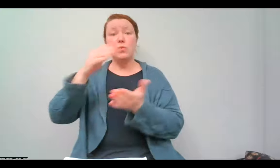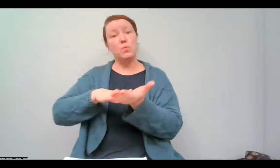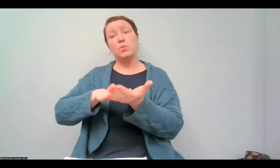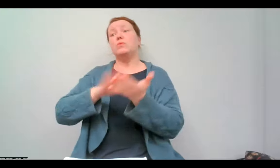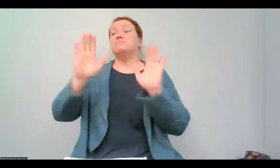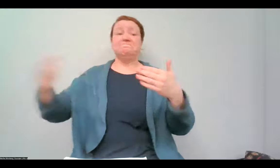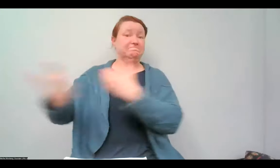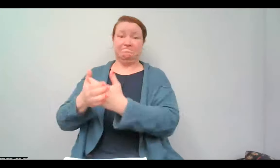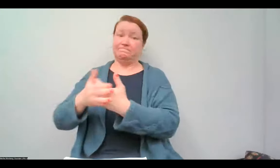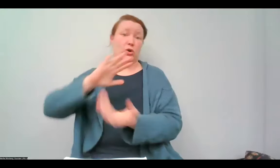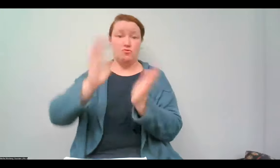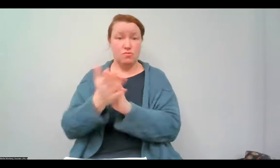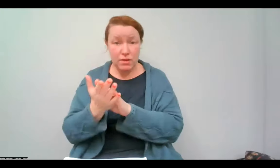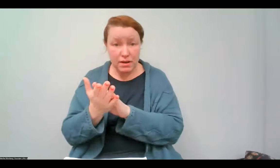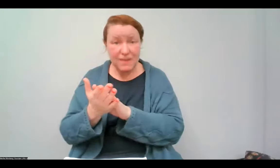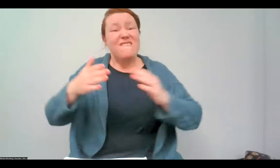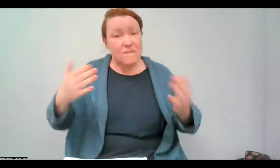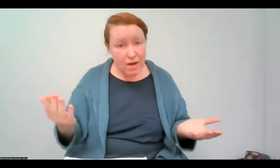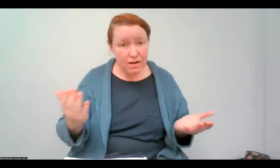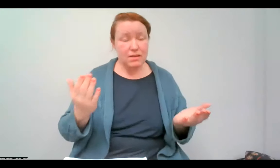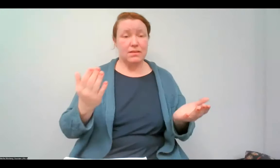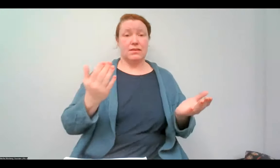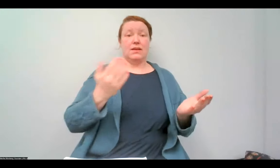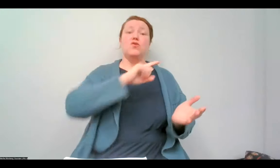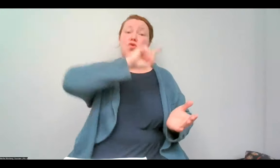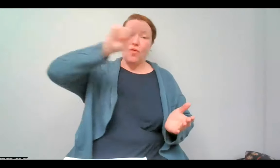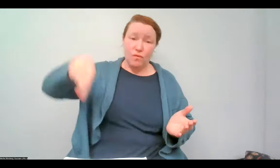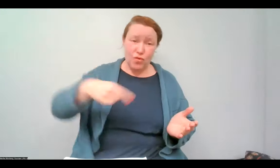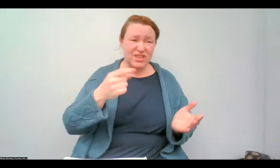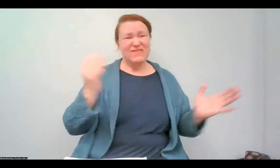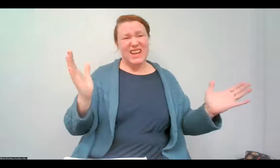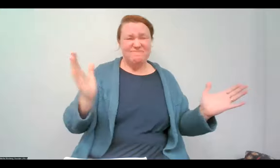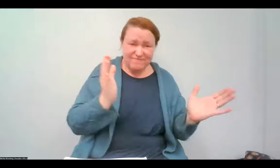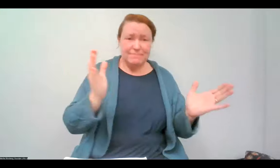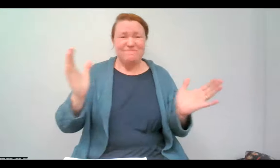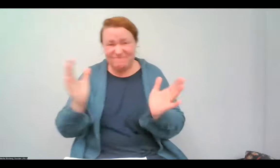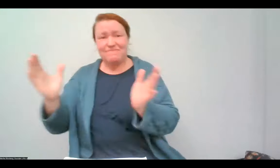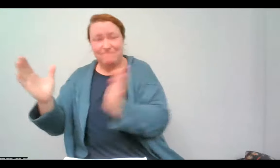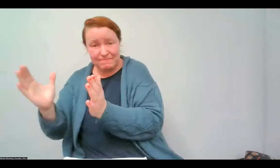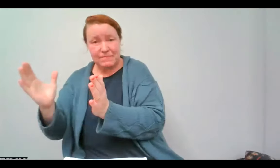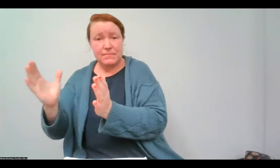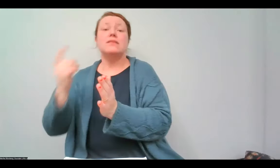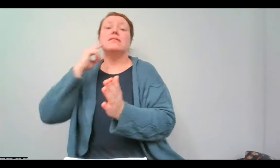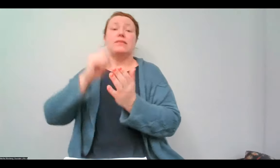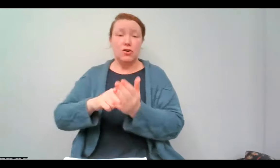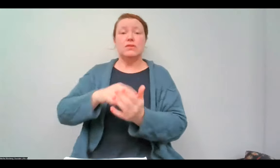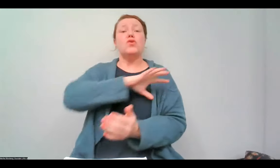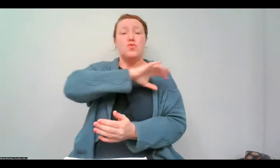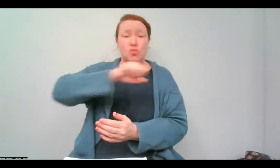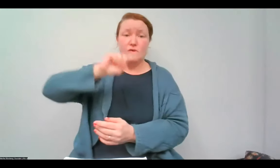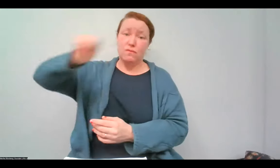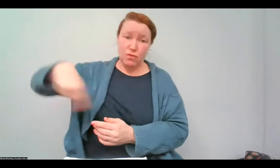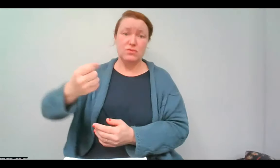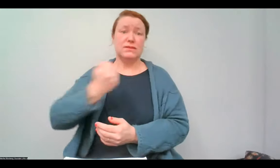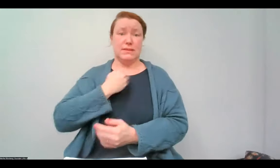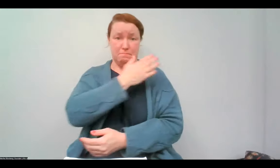esimerkiksi marras-joulukuussa pistettäisiin palvelu kokonaan kiinni, vai voisiko parempi vaihtoehto